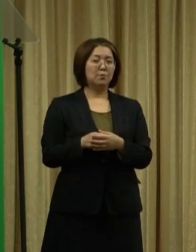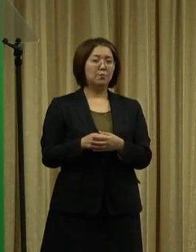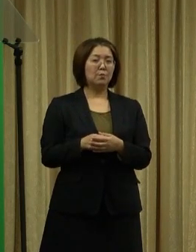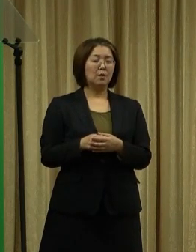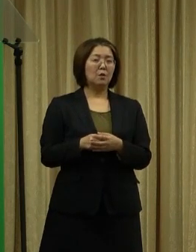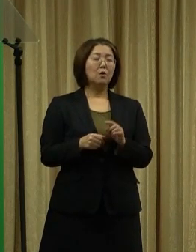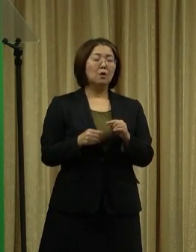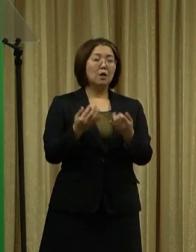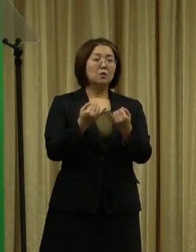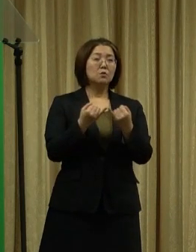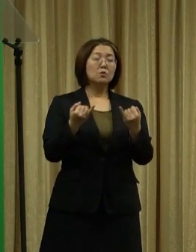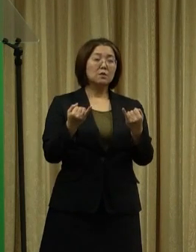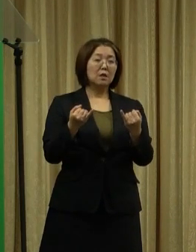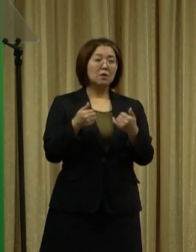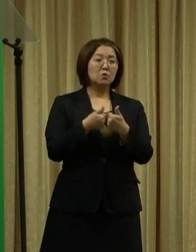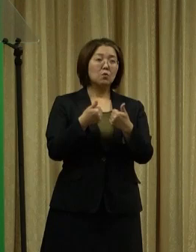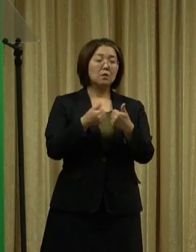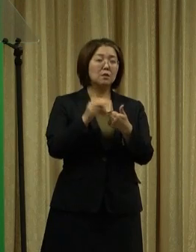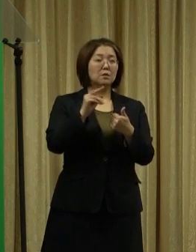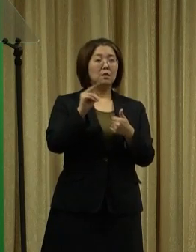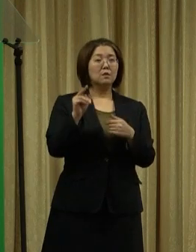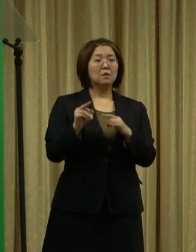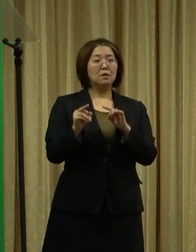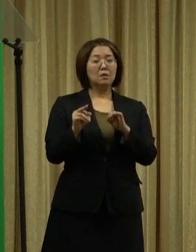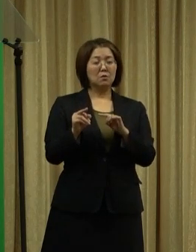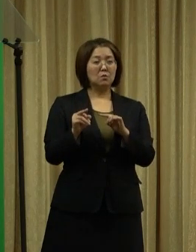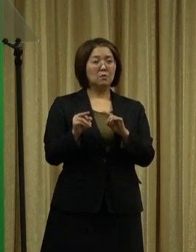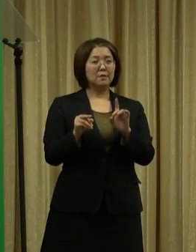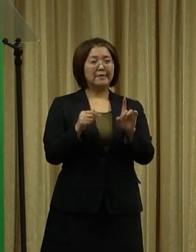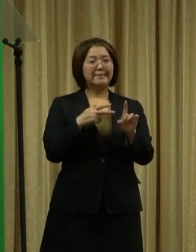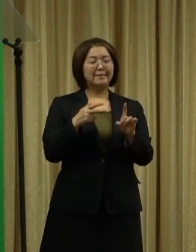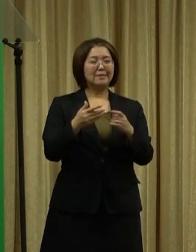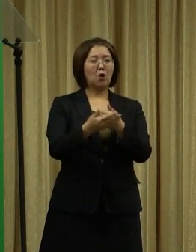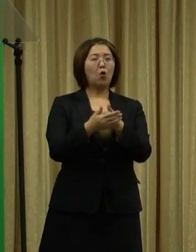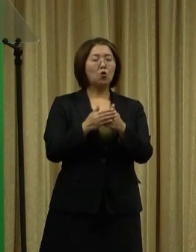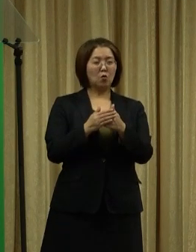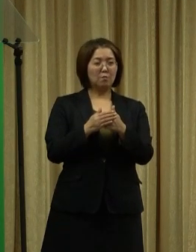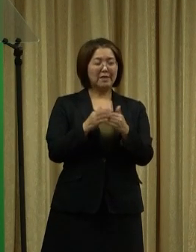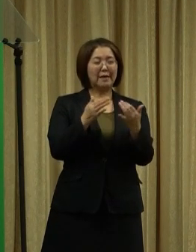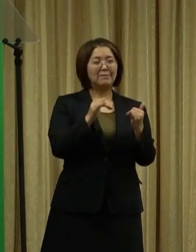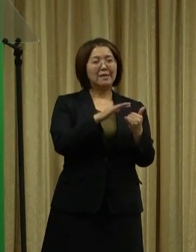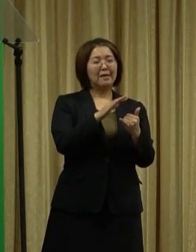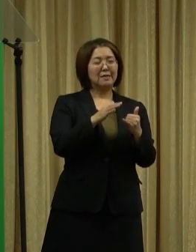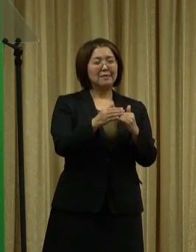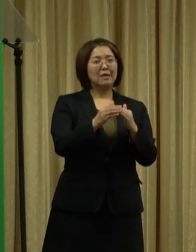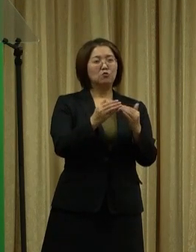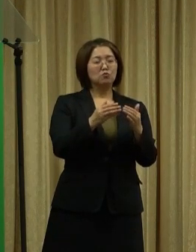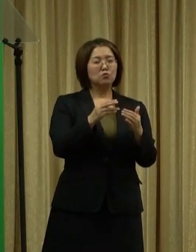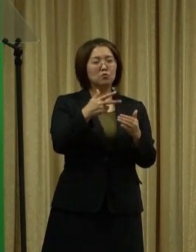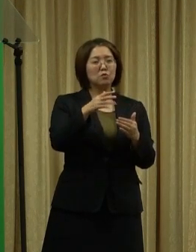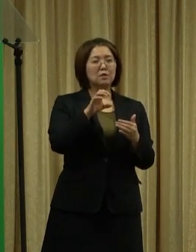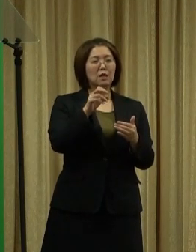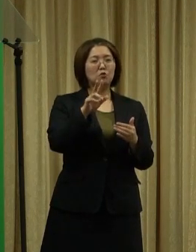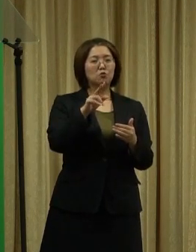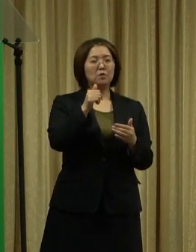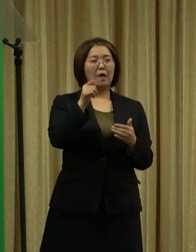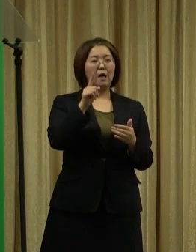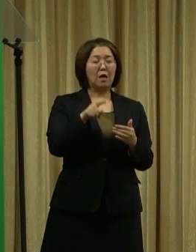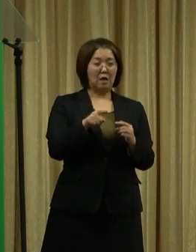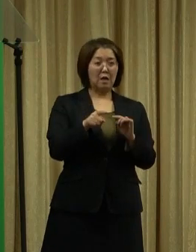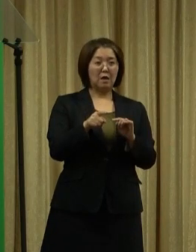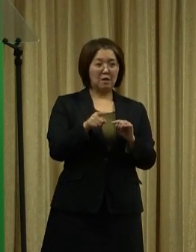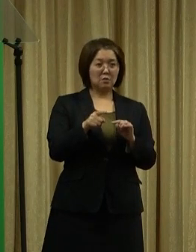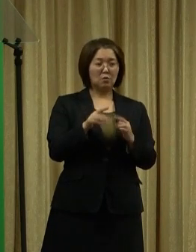これは女性相談センターの一時保護利用者あるいは民間シェルター利用者の対象時に新生活応援